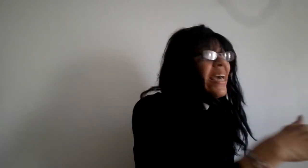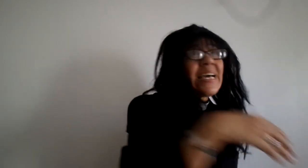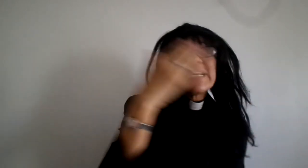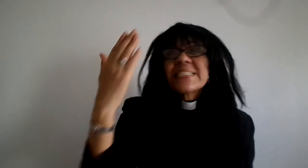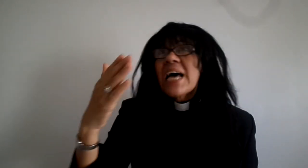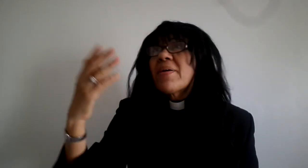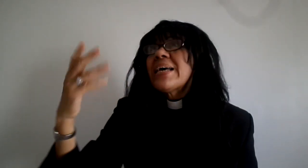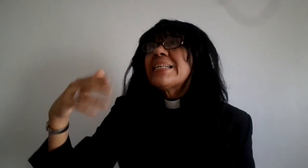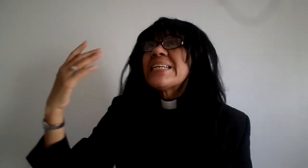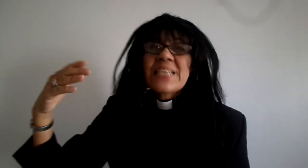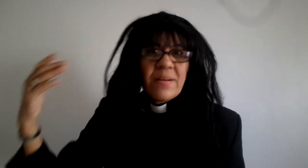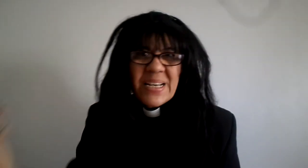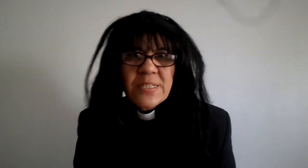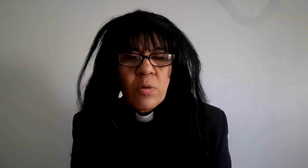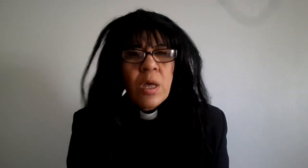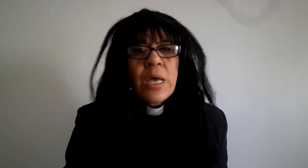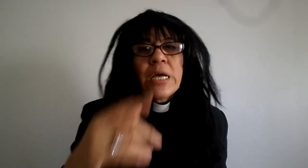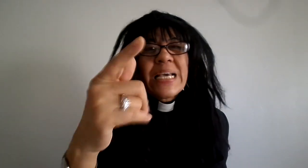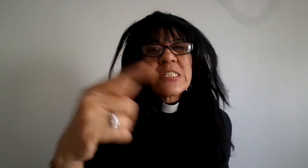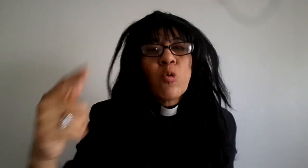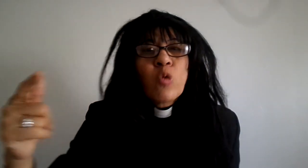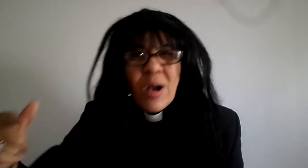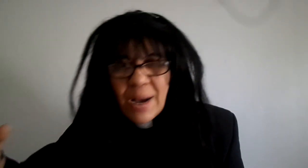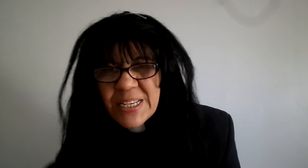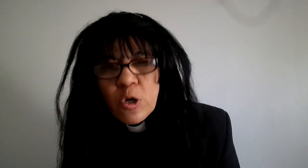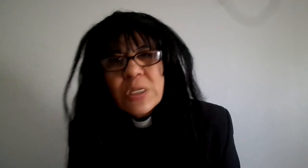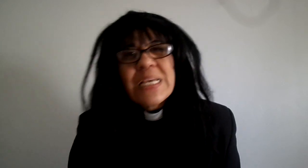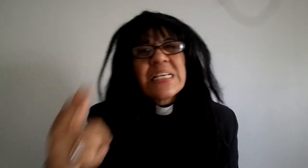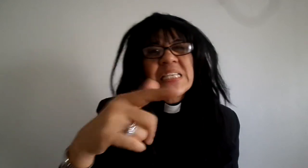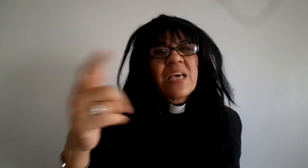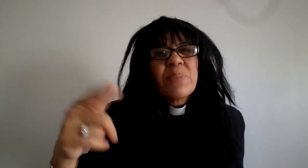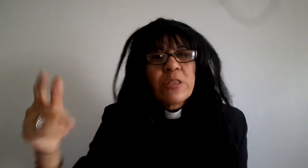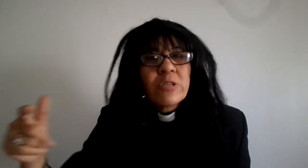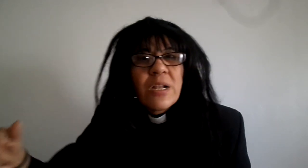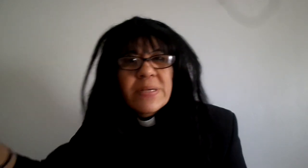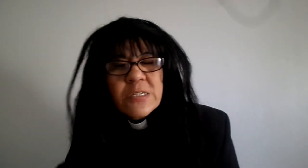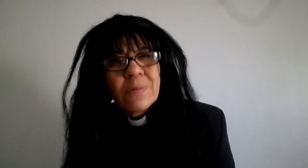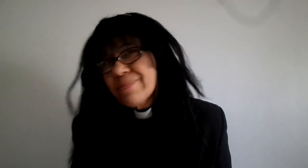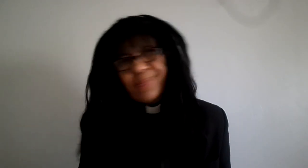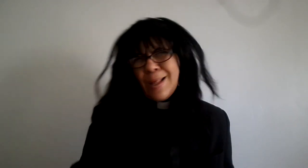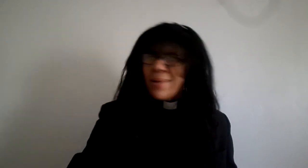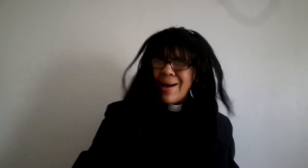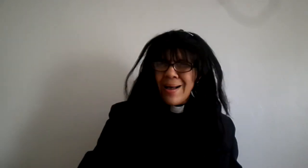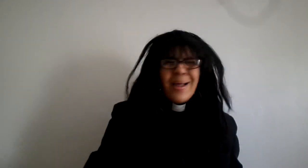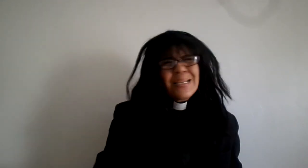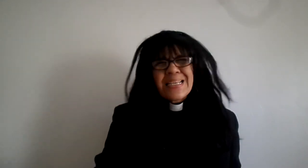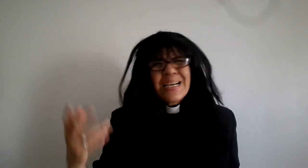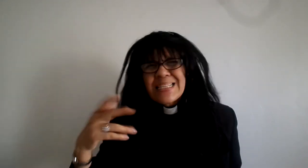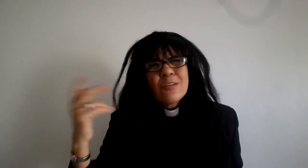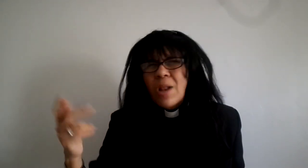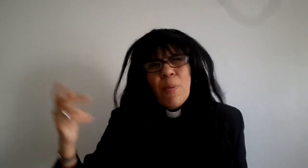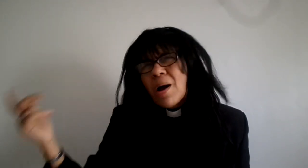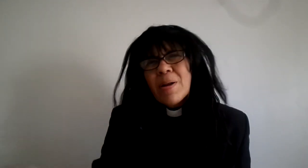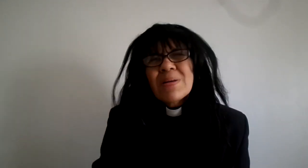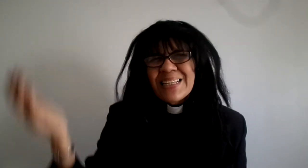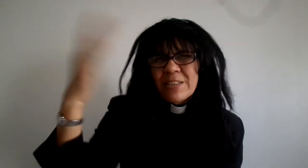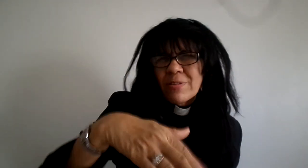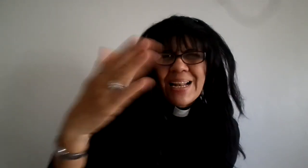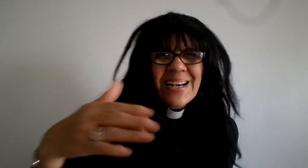sabe de salvación, que son unos cabezones y siguen viendo televisión. ¿No es verdad? Siguen haciendo la poca vergüenza dentro de la casa